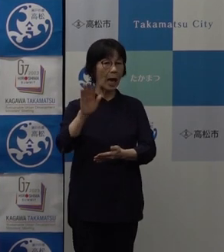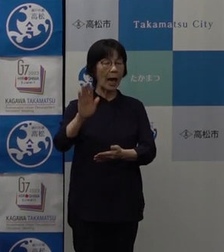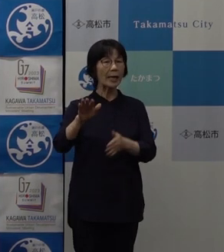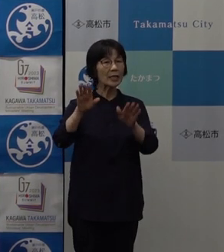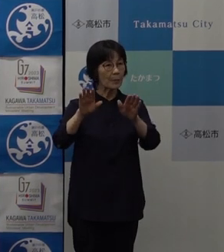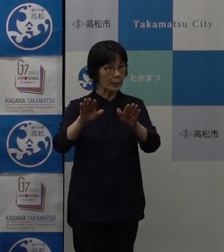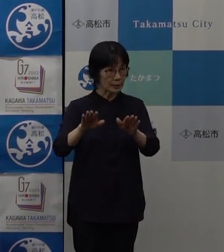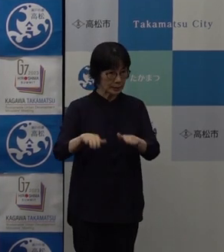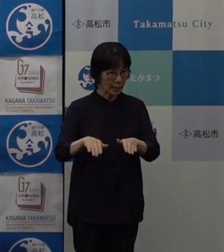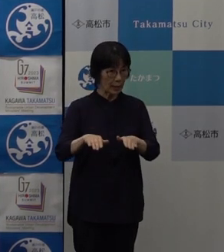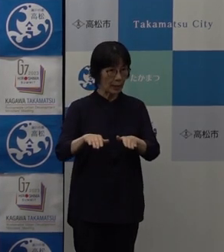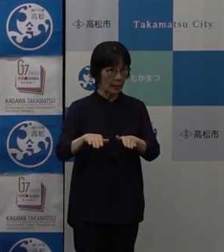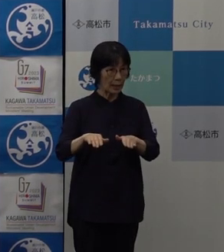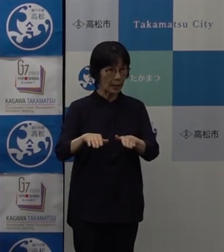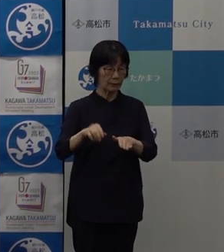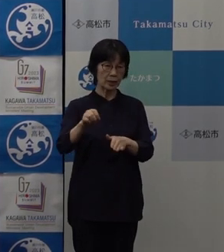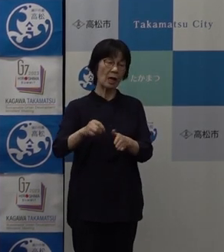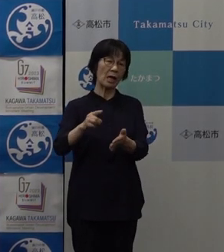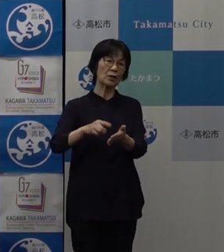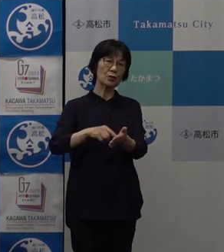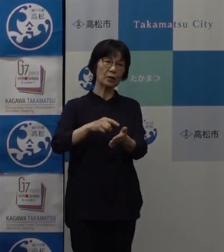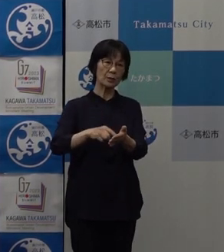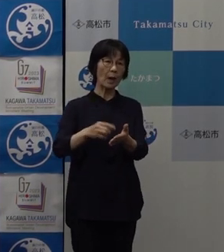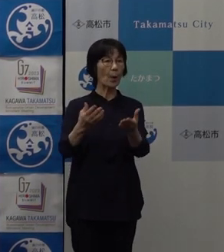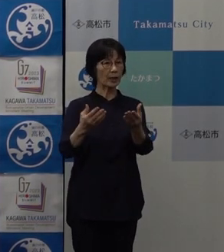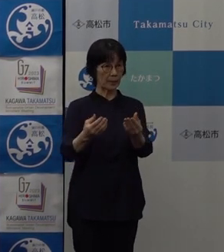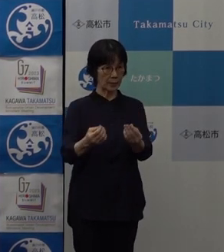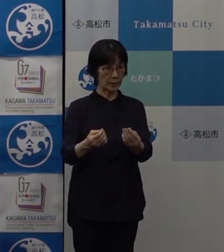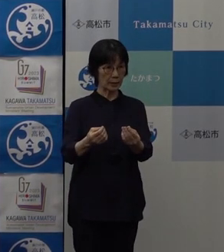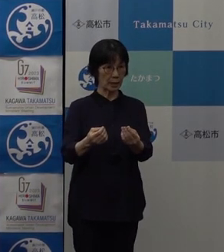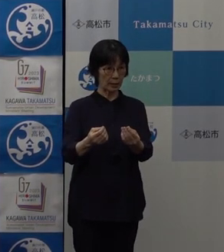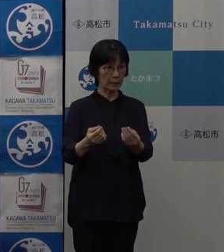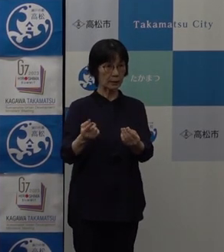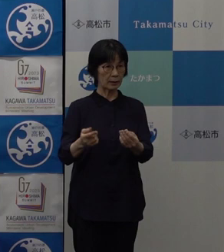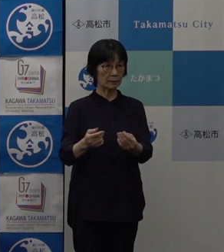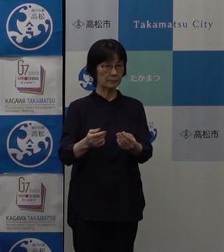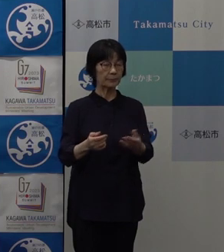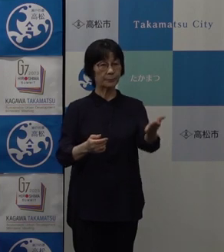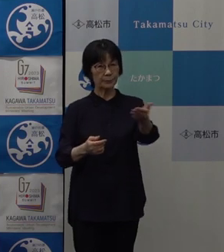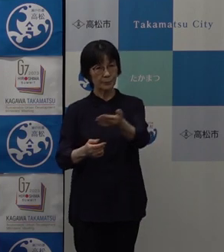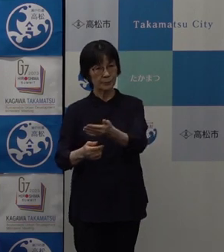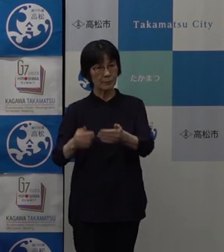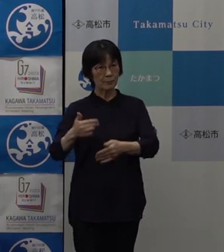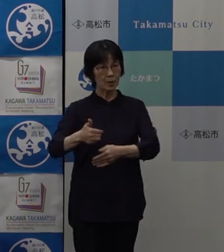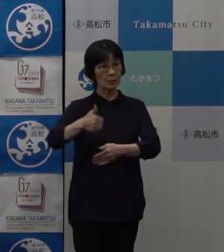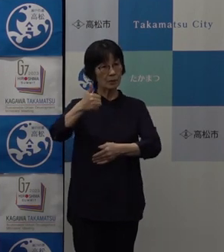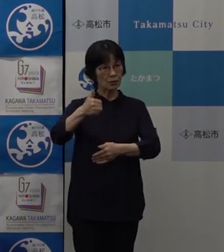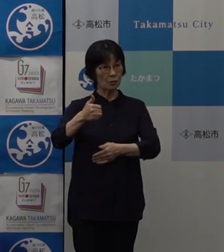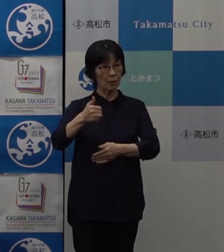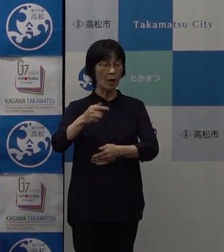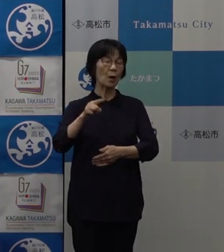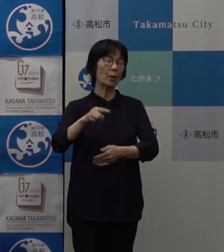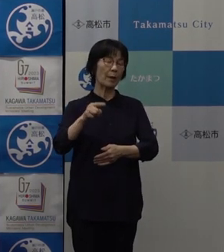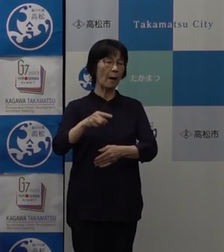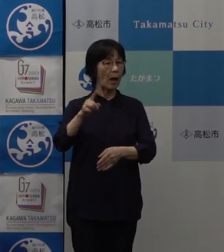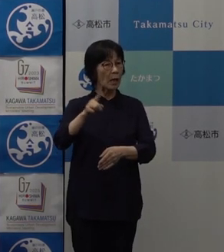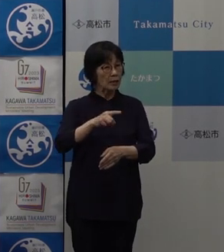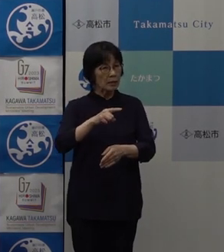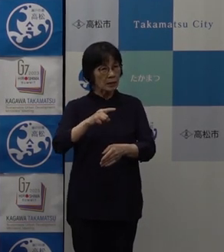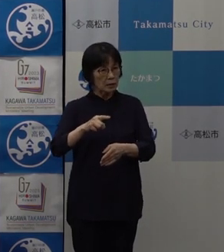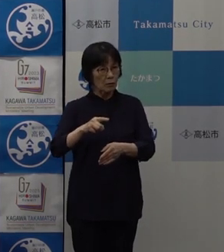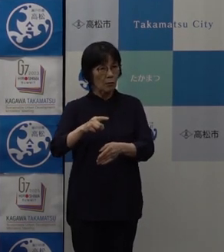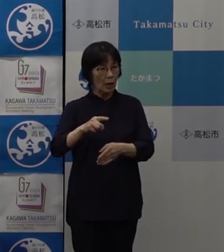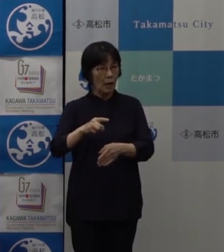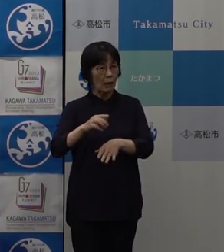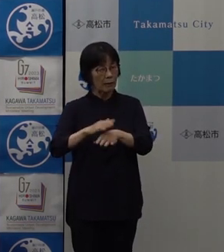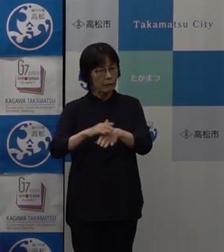事務処理はされておるということですが、私まではちょっと報告ないということですね。 市長、これが人的ミスという話もありましたけれども、もちろんその